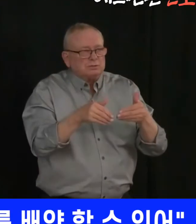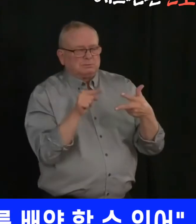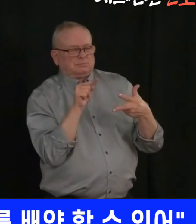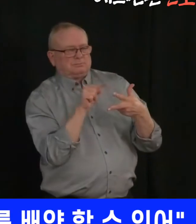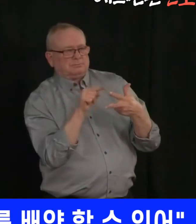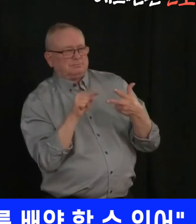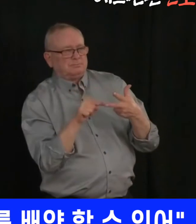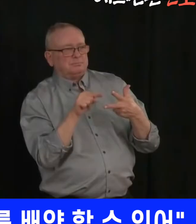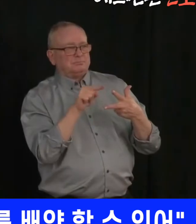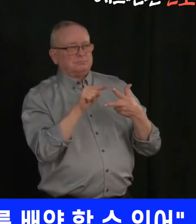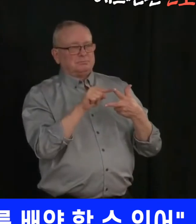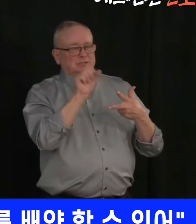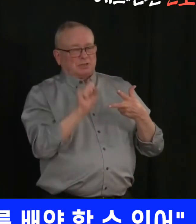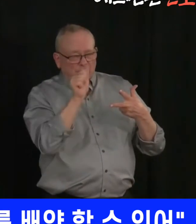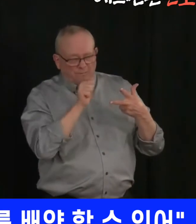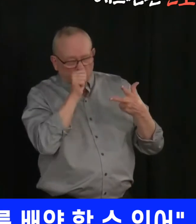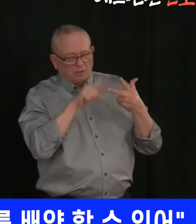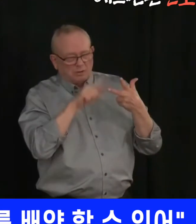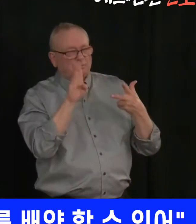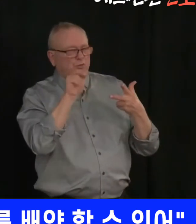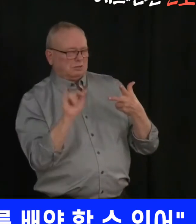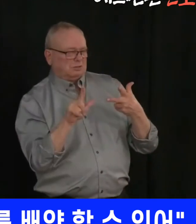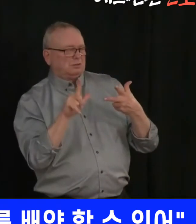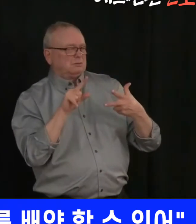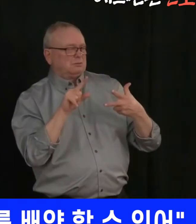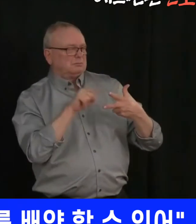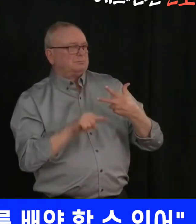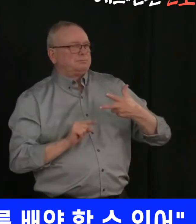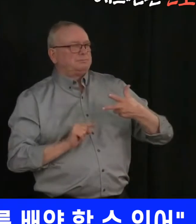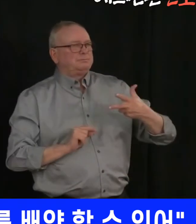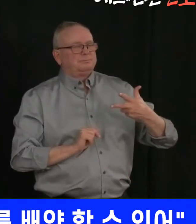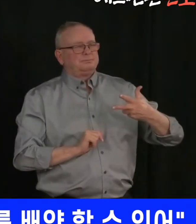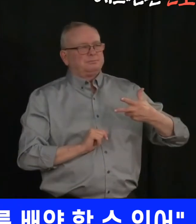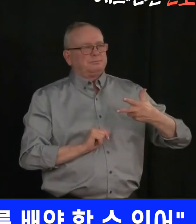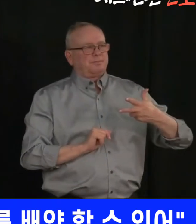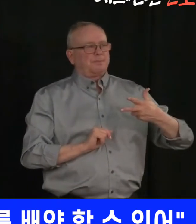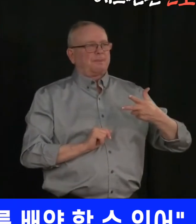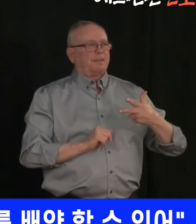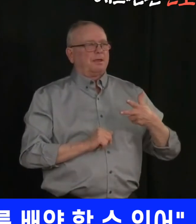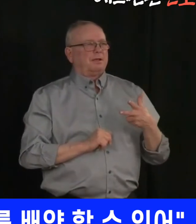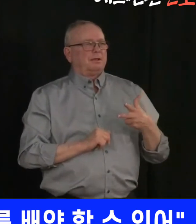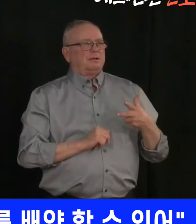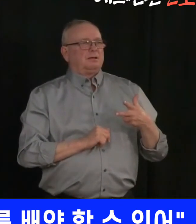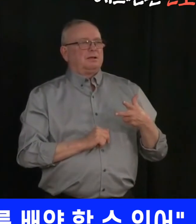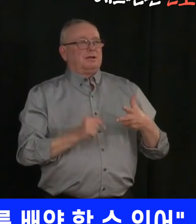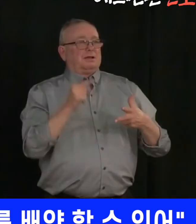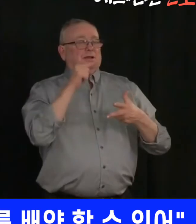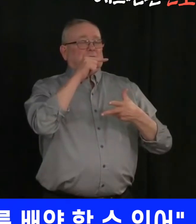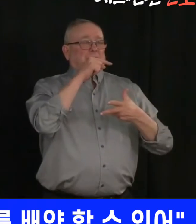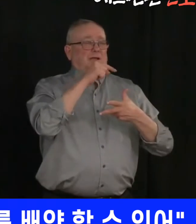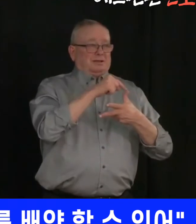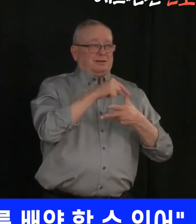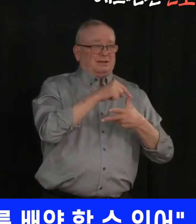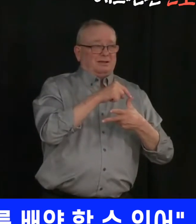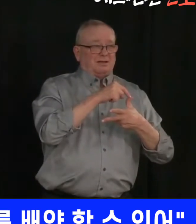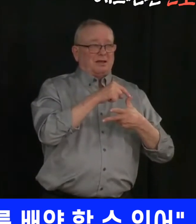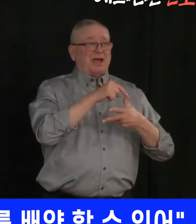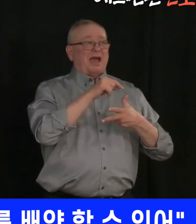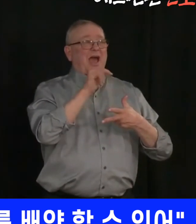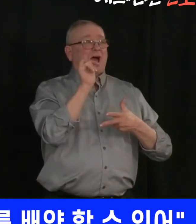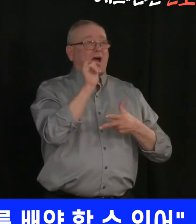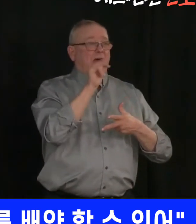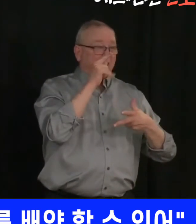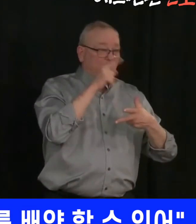바이러스를 배양할 수 있으며 여전히 아플 수 있기 때문입니다. 그렇다면 증상이 없는 경우 격리 기간을 벗어난다고 해도